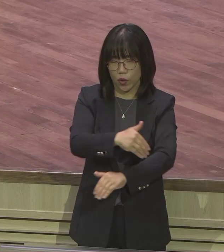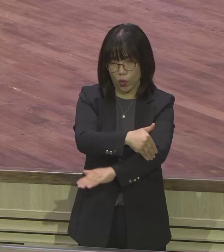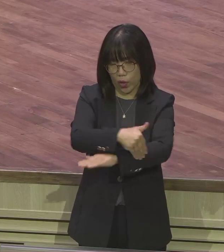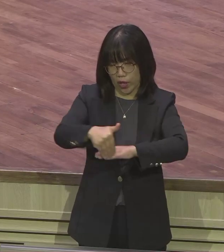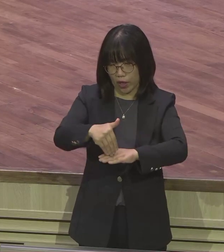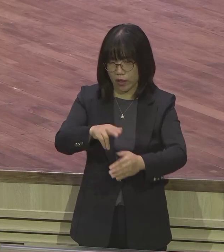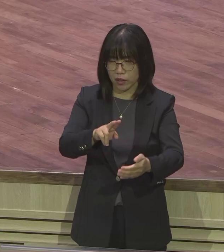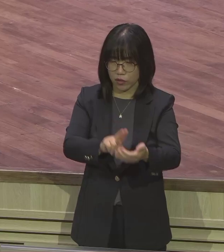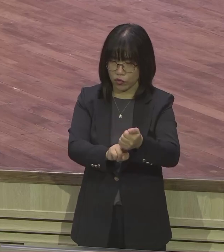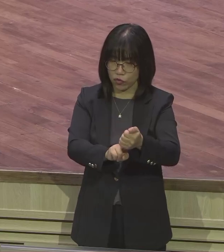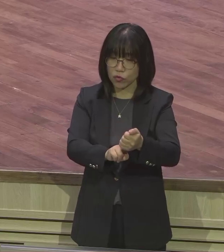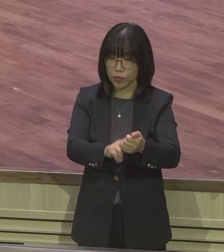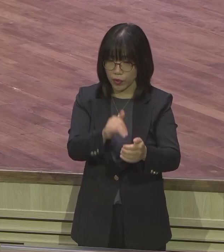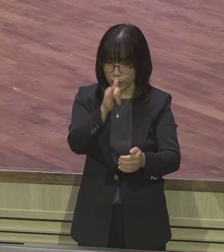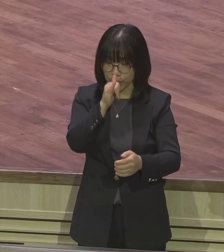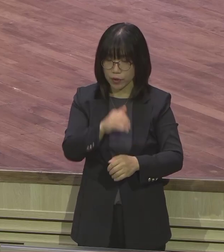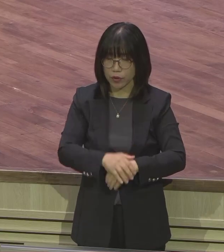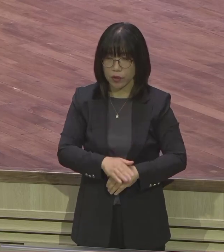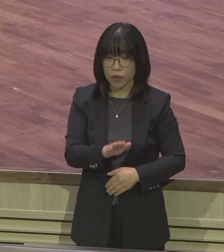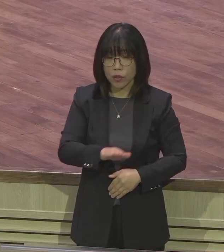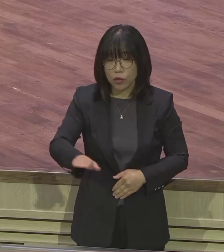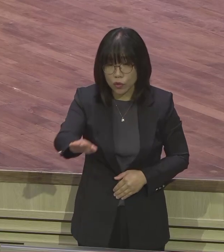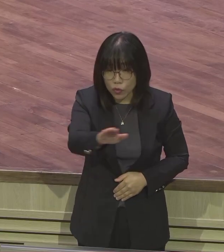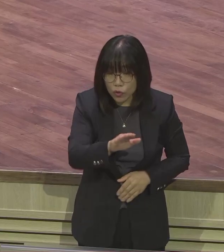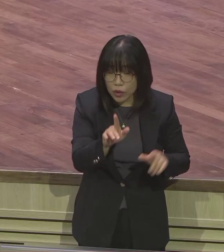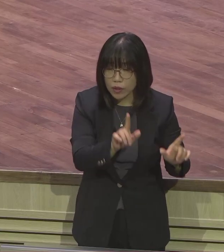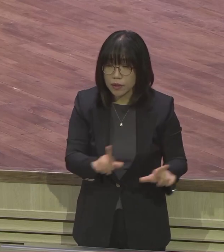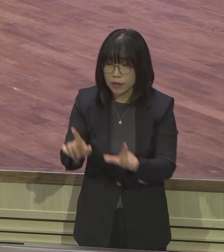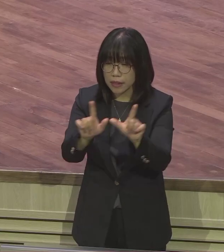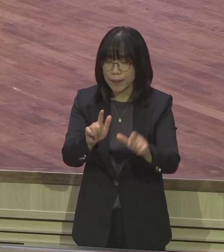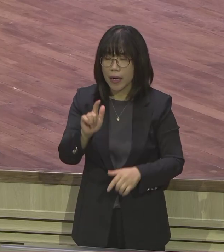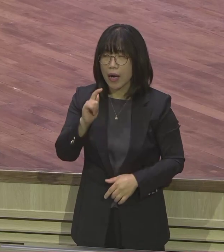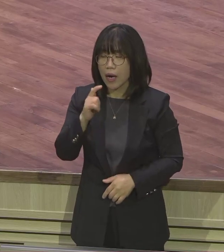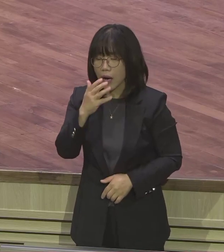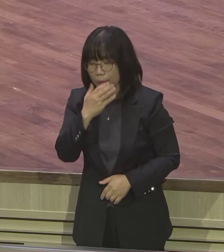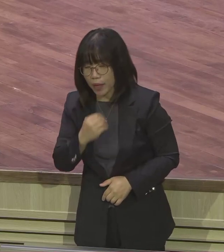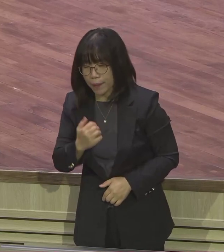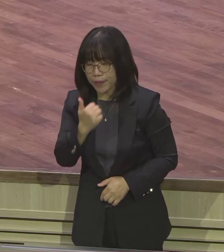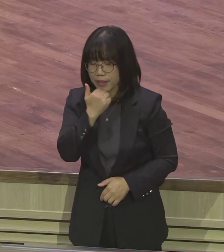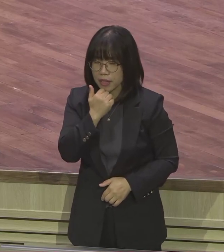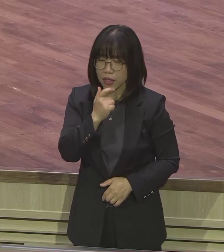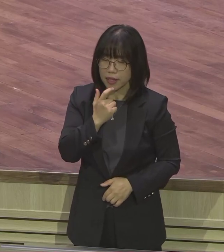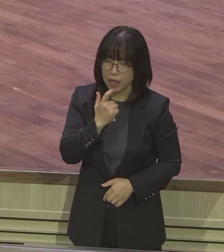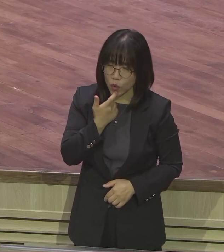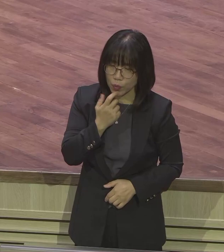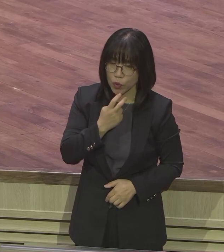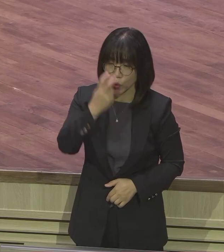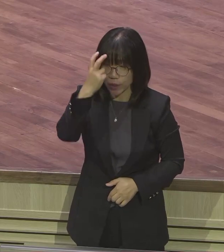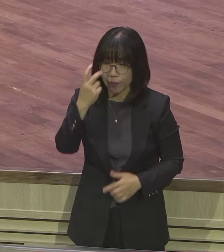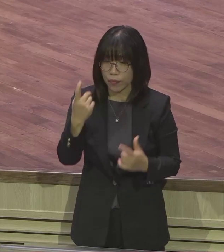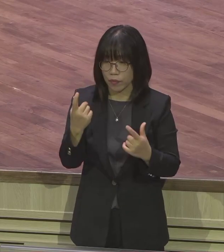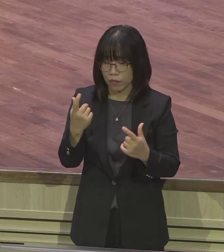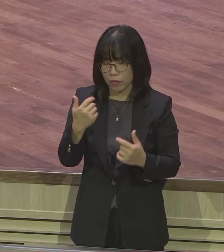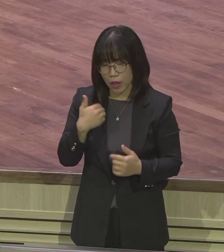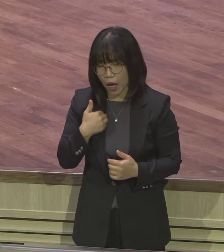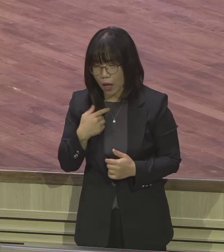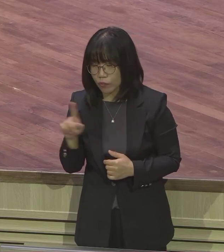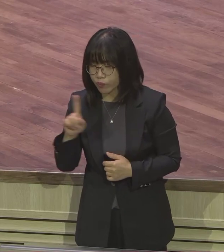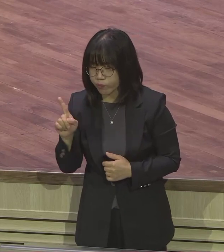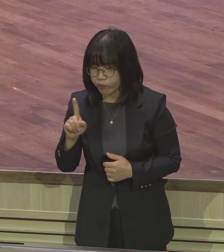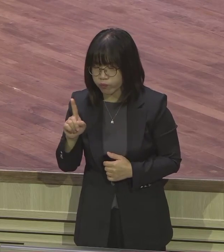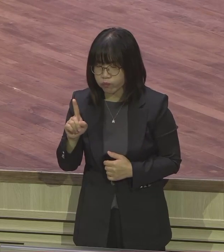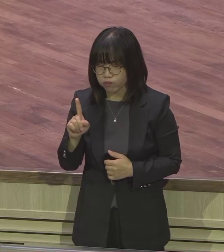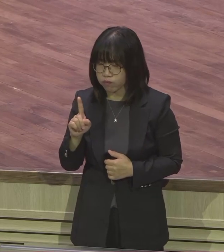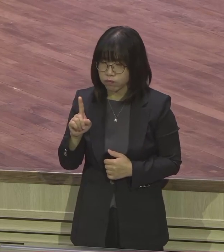있었다. 그 우리 삶도 말이요. 우리 삶도 아브라함 이삭 야곱 요셉. 요셉이 애굽에 내려가. 야곱이 내려가. 이거 우리하고 뭔 상관이 있냐고요. 이 말이